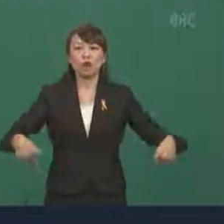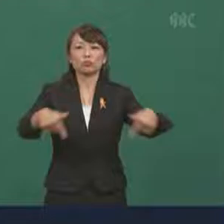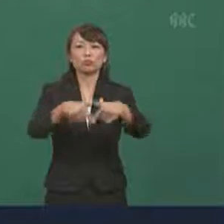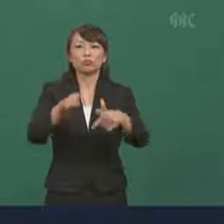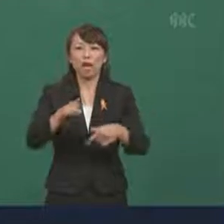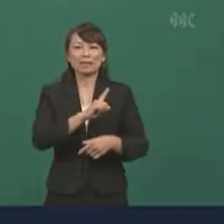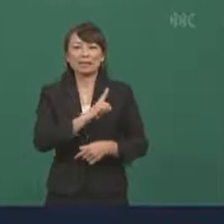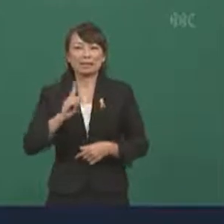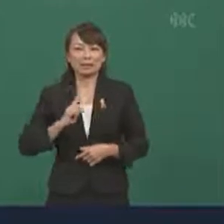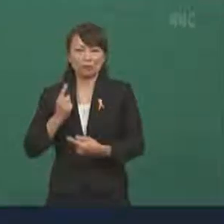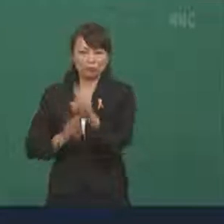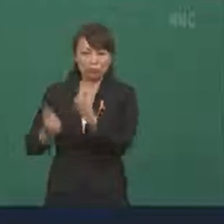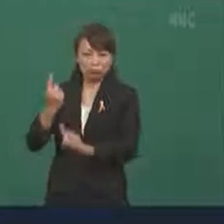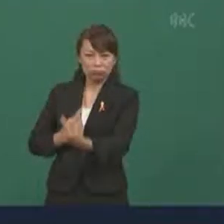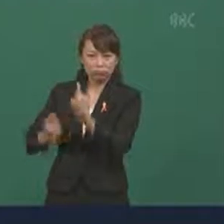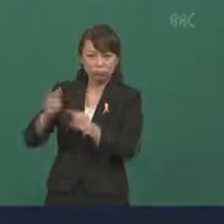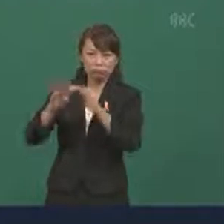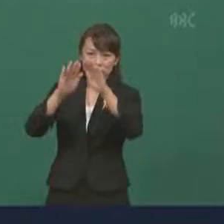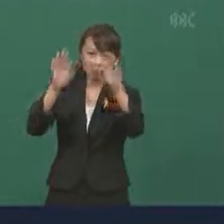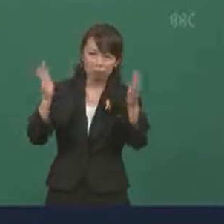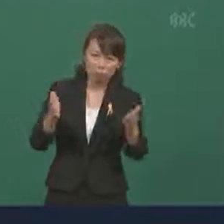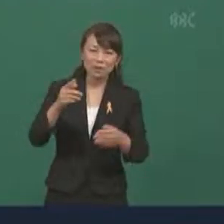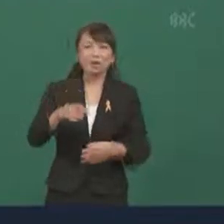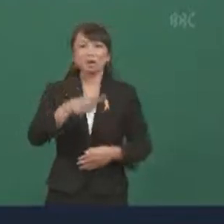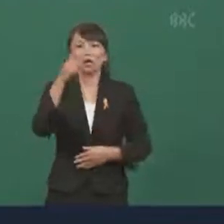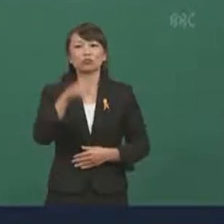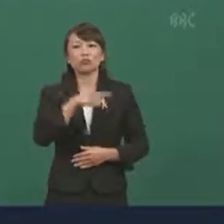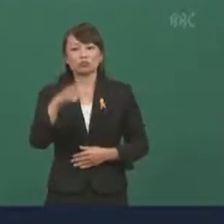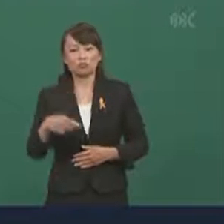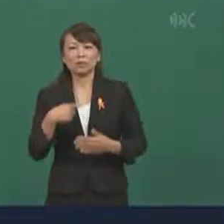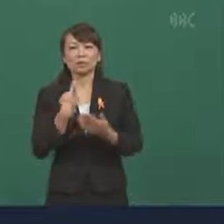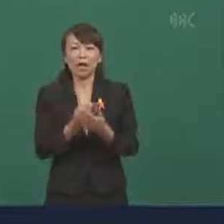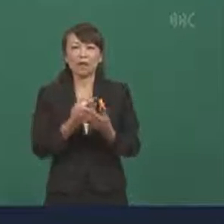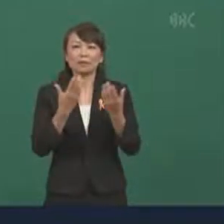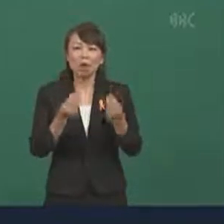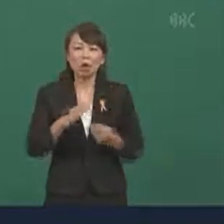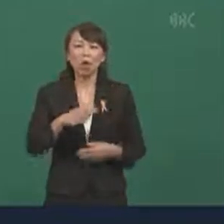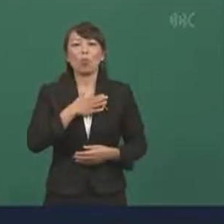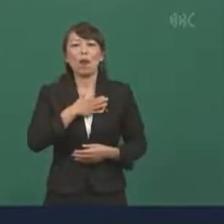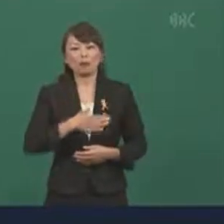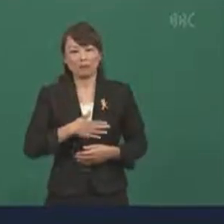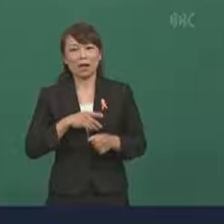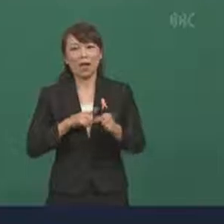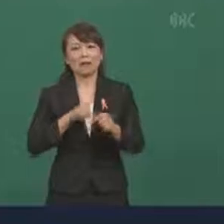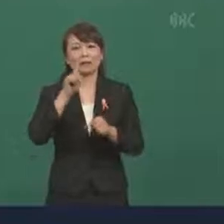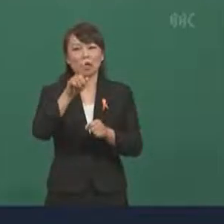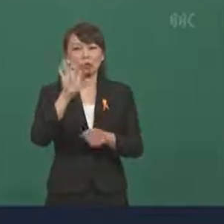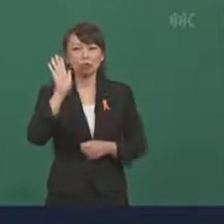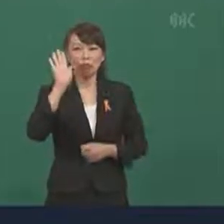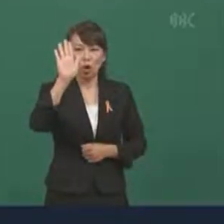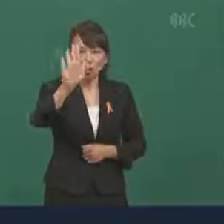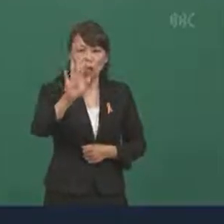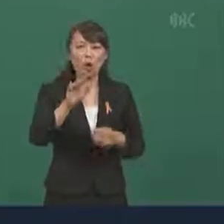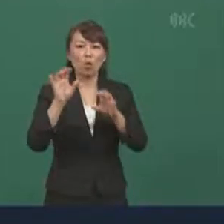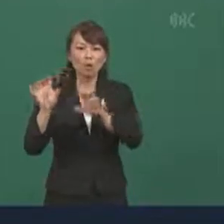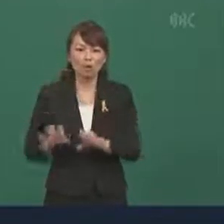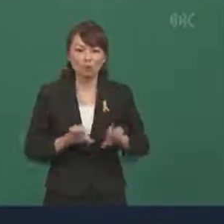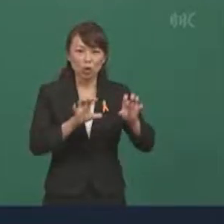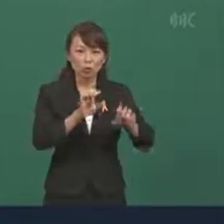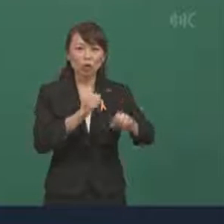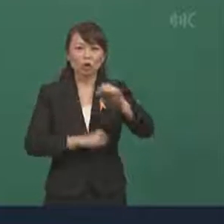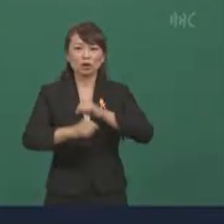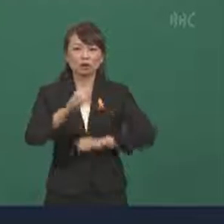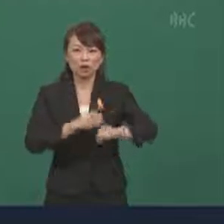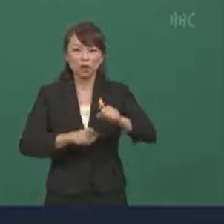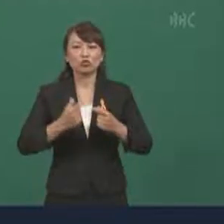県によりますと、フォーラムには1日を通しておよそ100人が参加したということで、来年以降